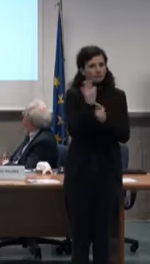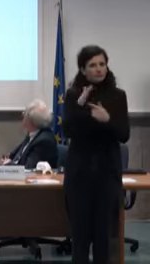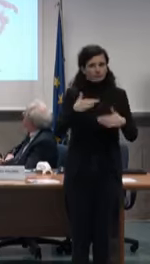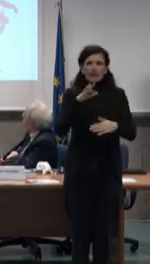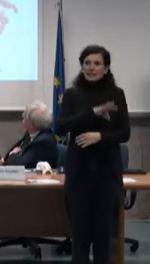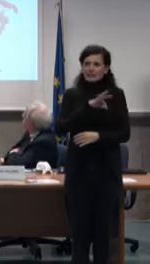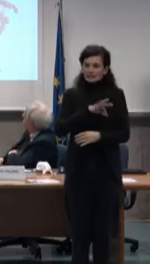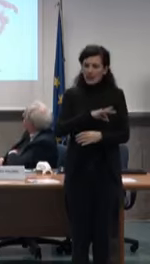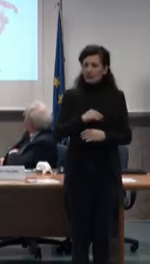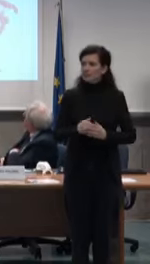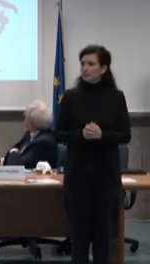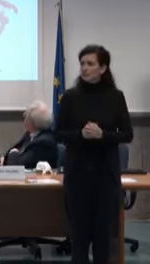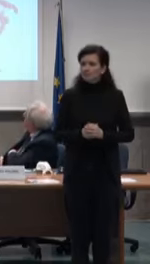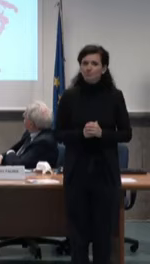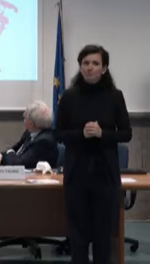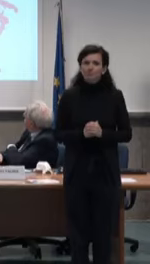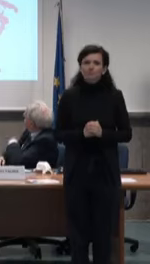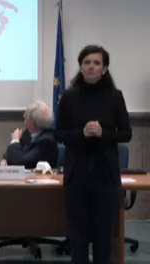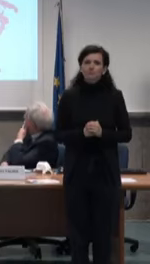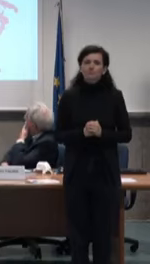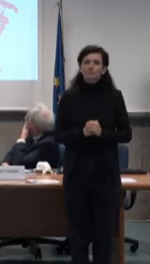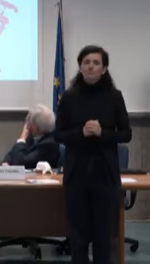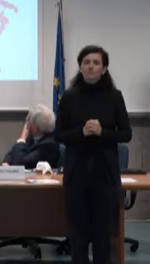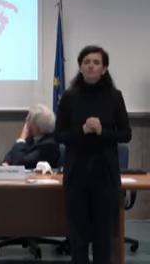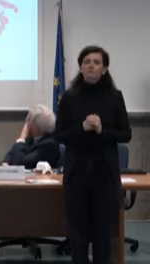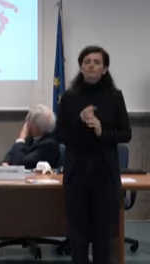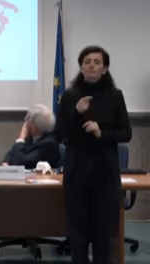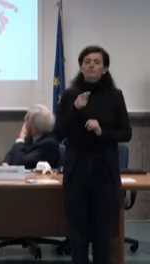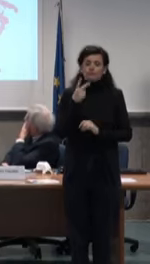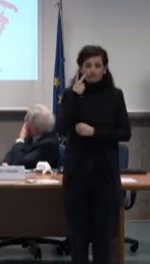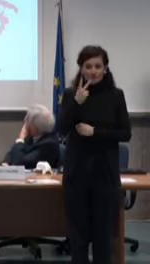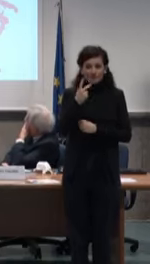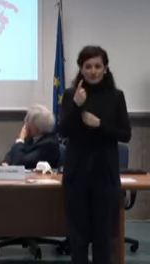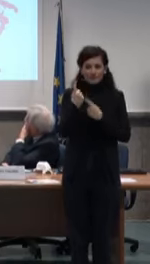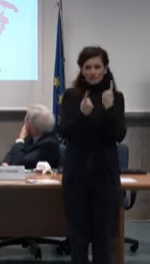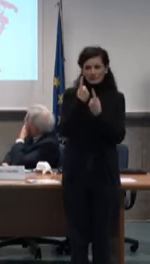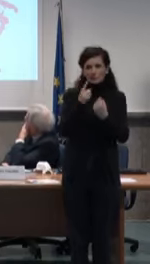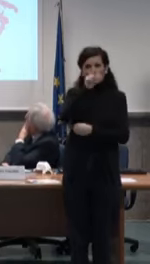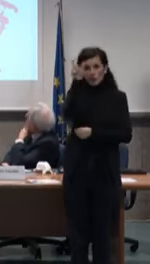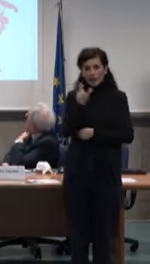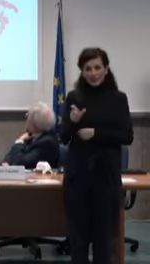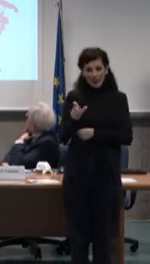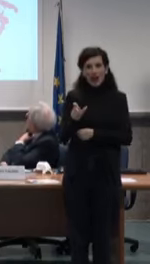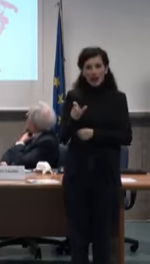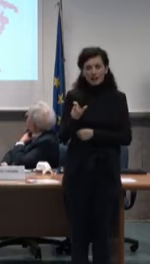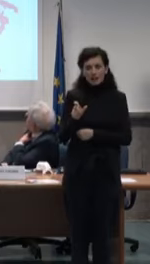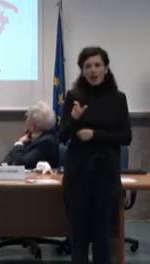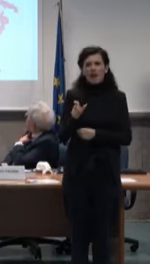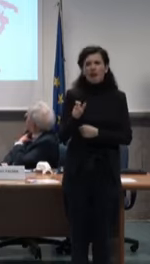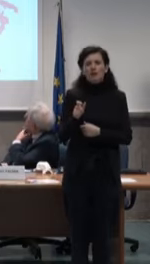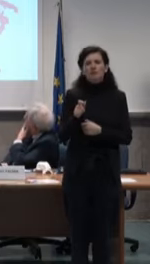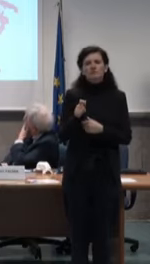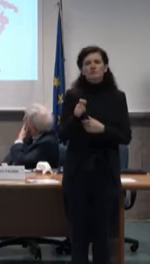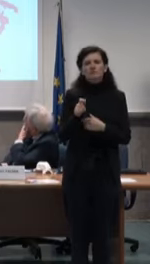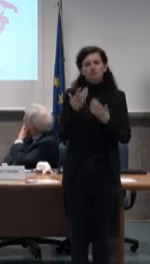quando lo andiamo a declinare a livello del paese il tema delle tre aree che abbiamo già declinato nelle sedute